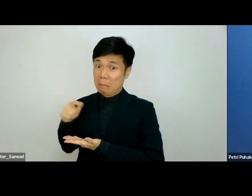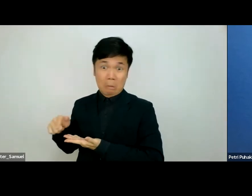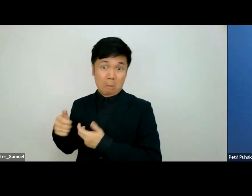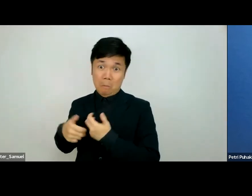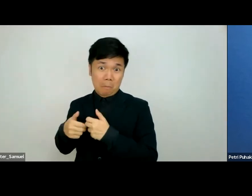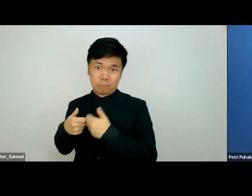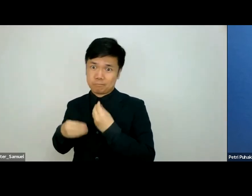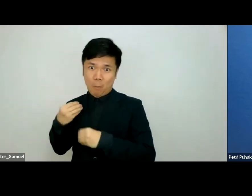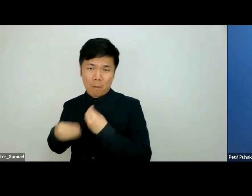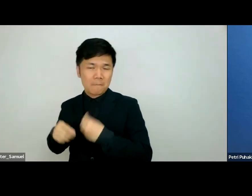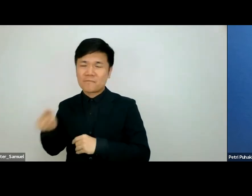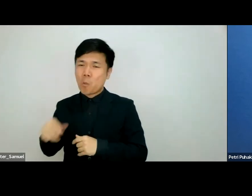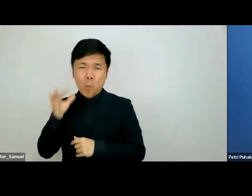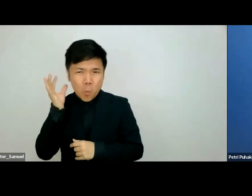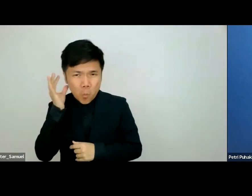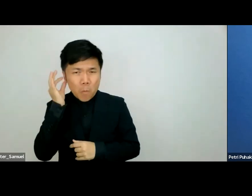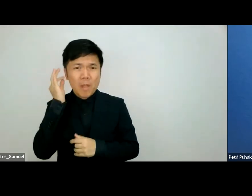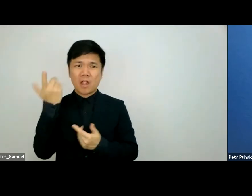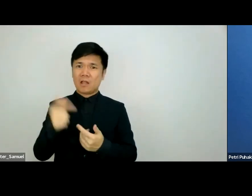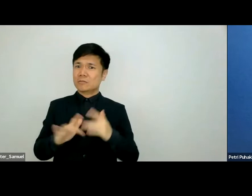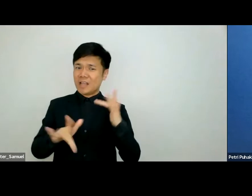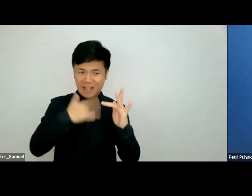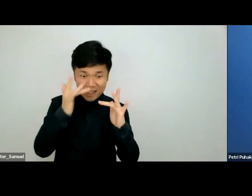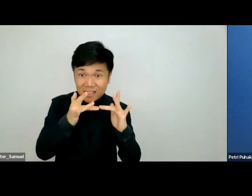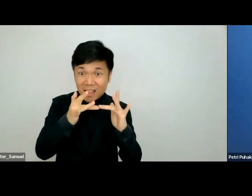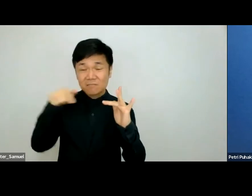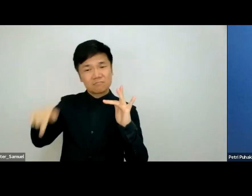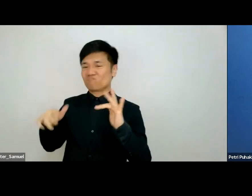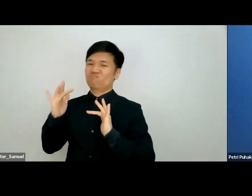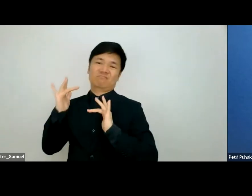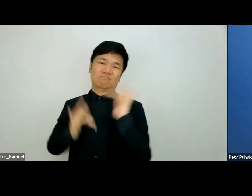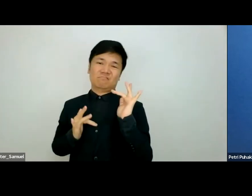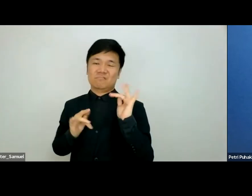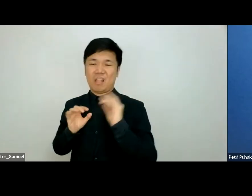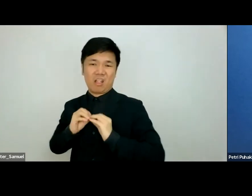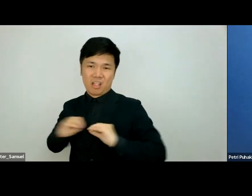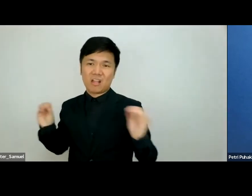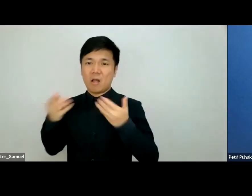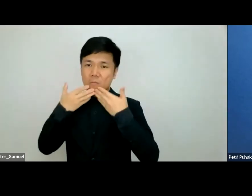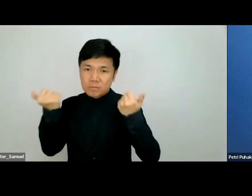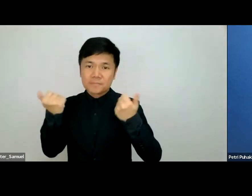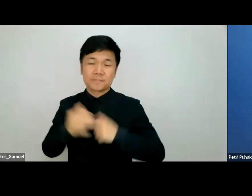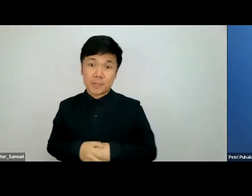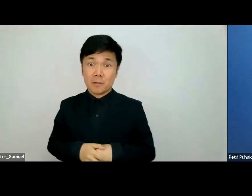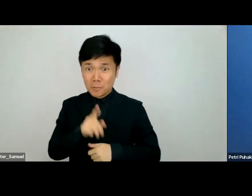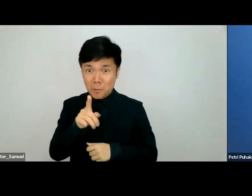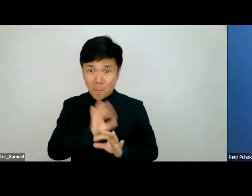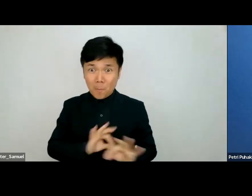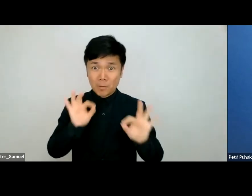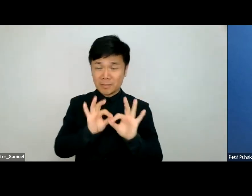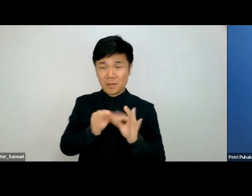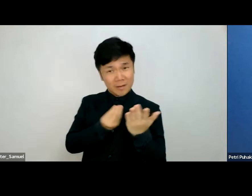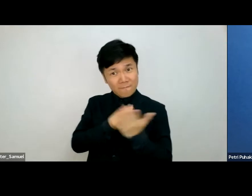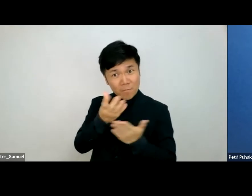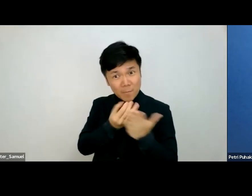Le manque d'informations accessibles est une autre barrière. La fracture numérique au niveau